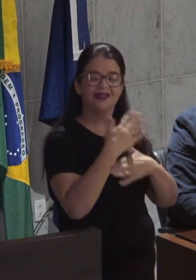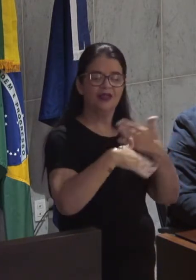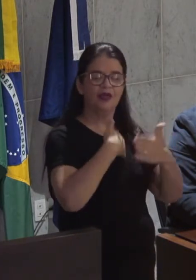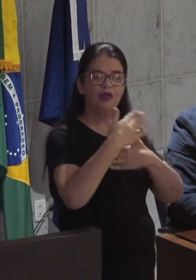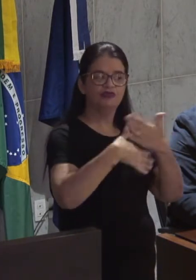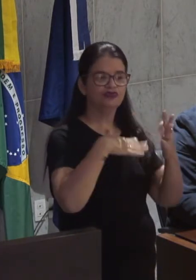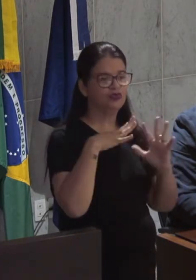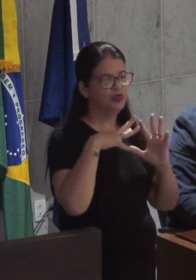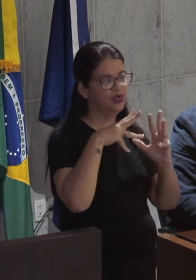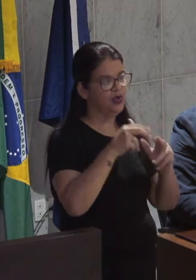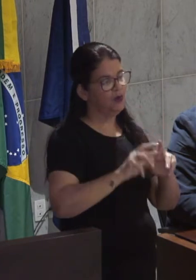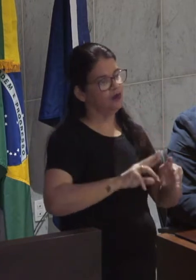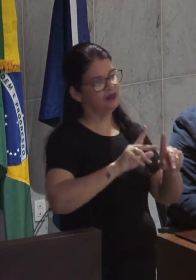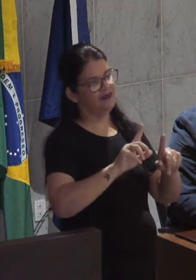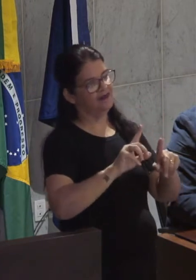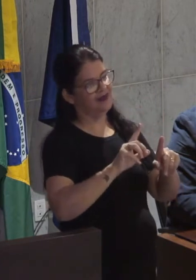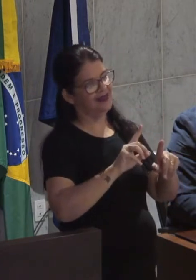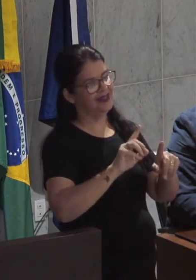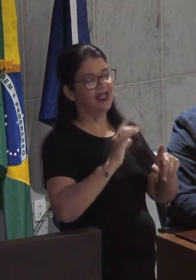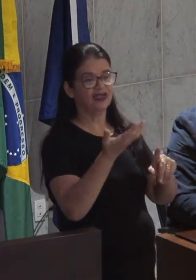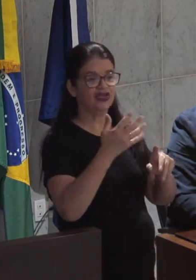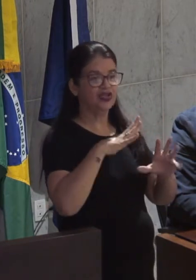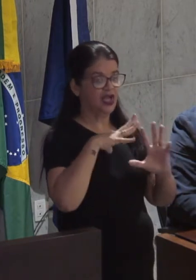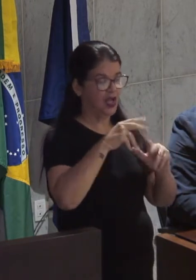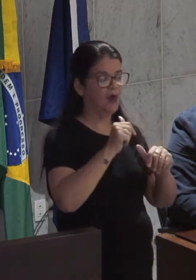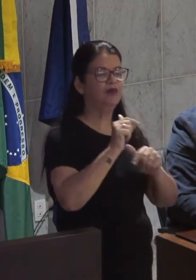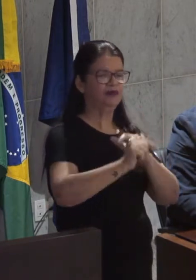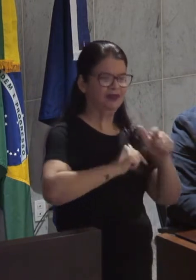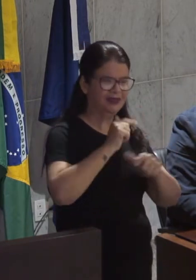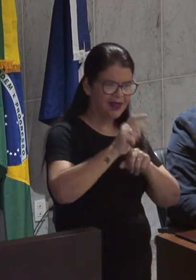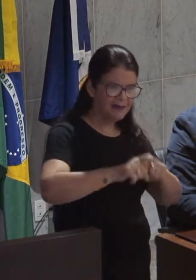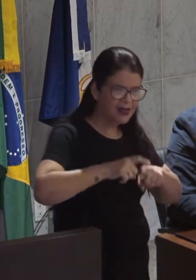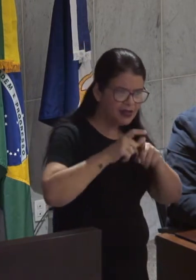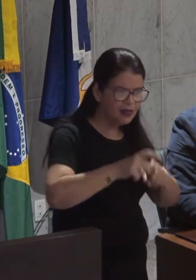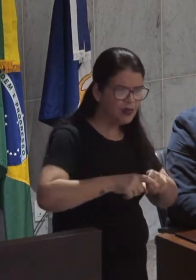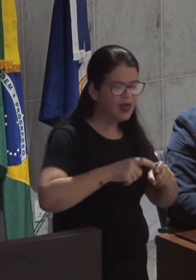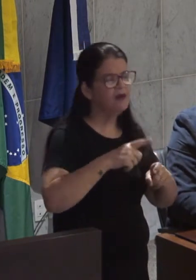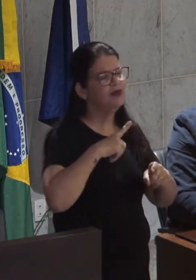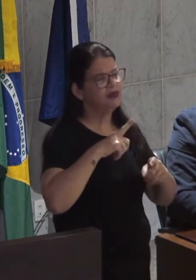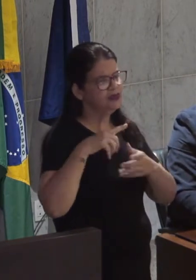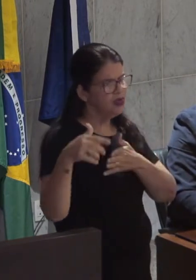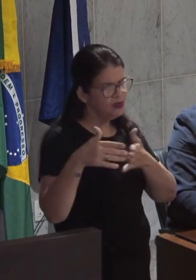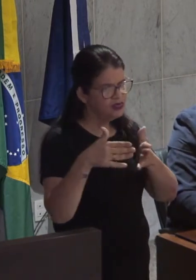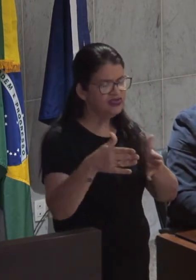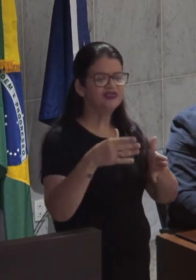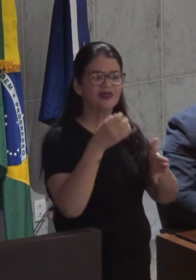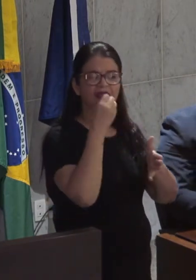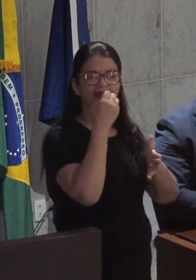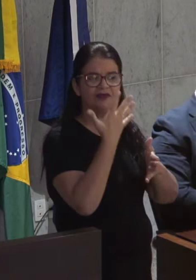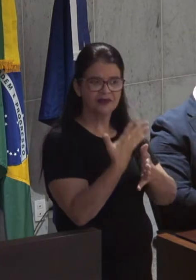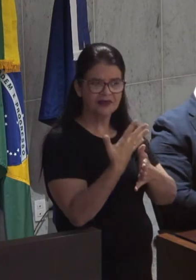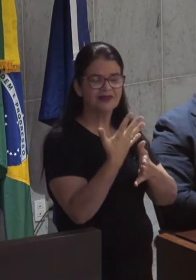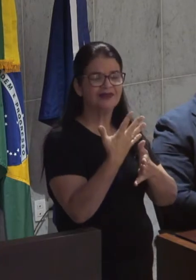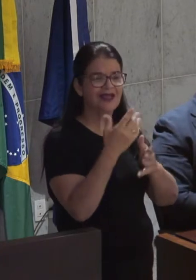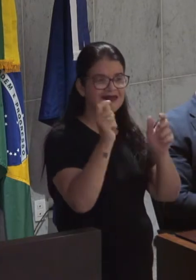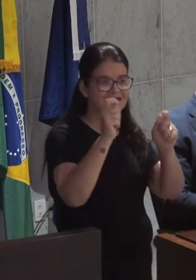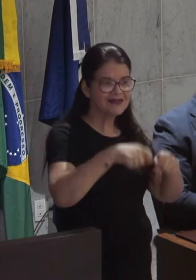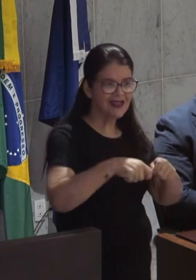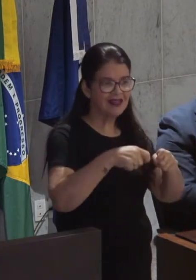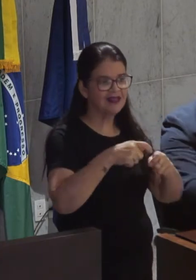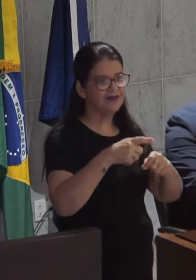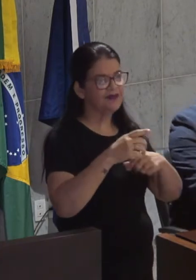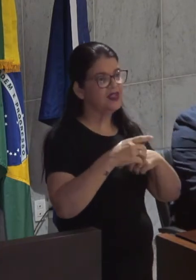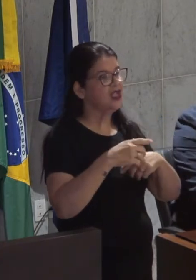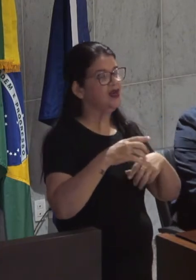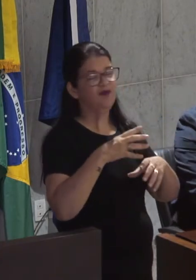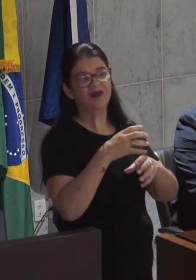diferente. A gente quer um mundo e quem trabalha no campo tem uma estrada vicinal decente, que não fique apertado na